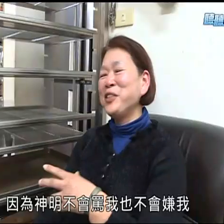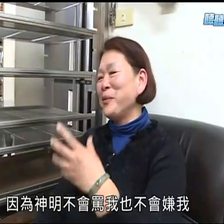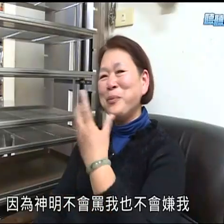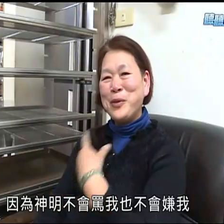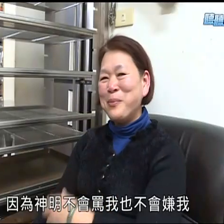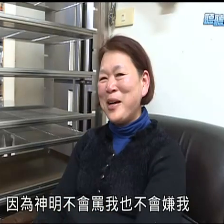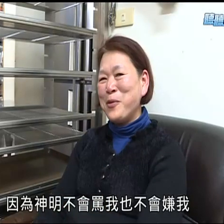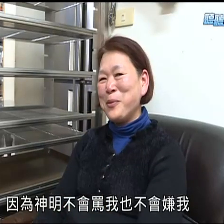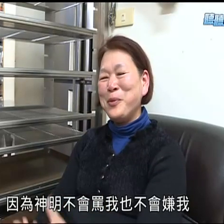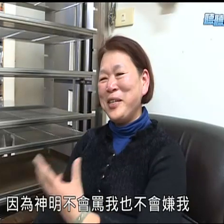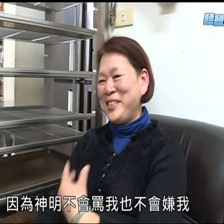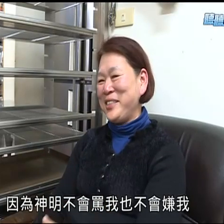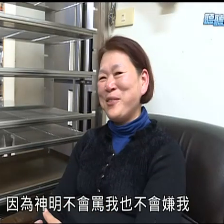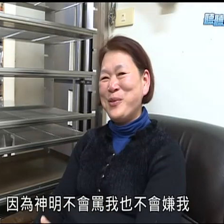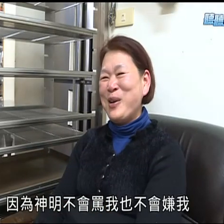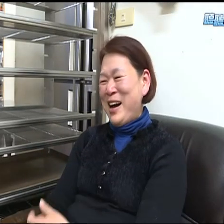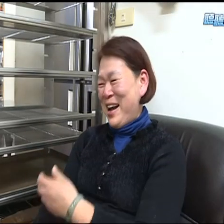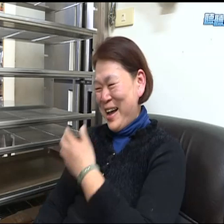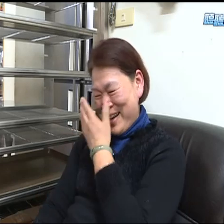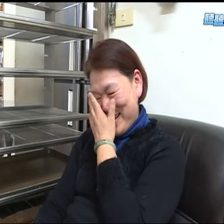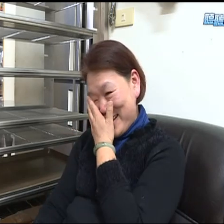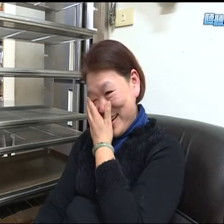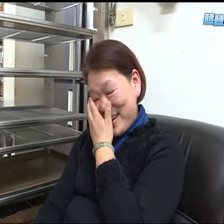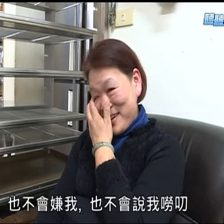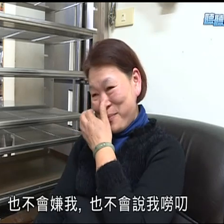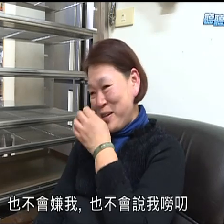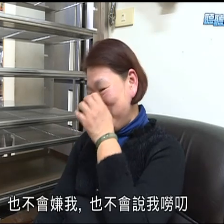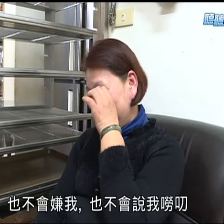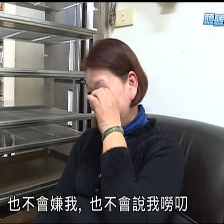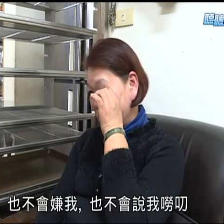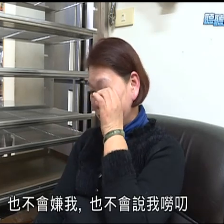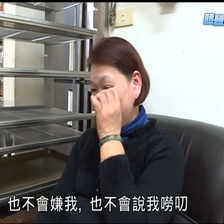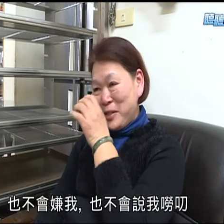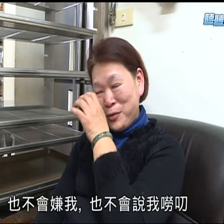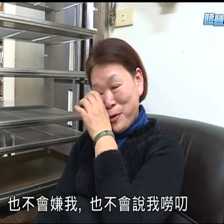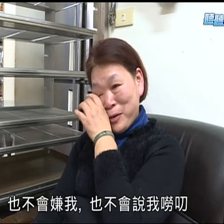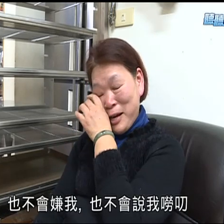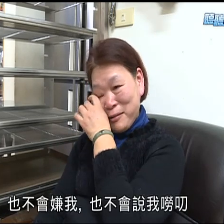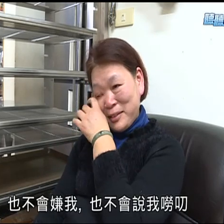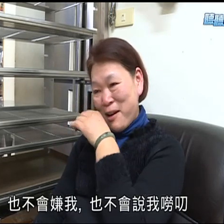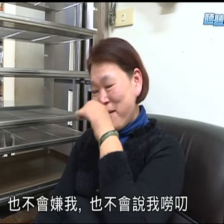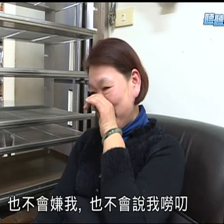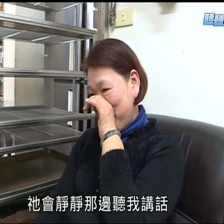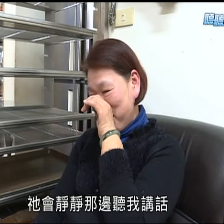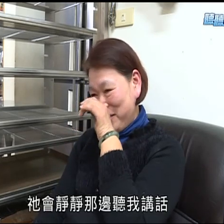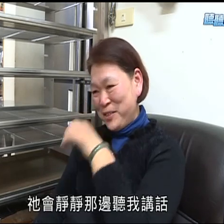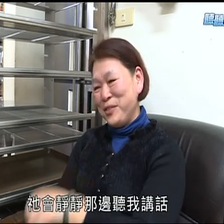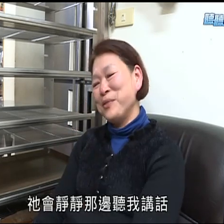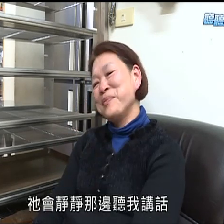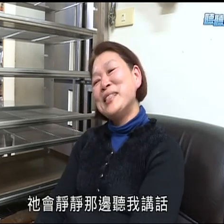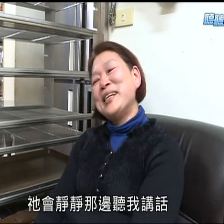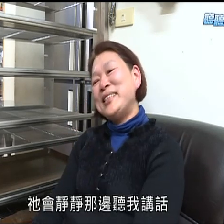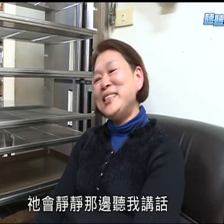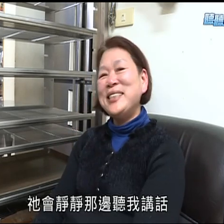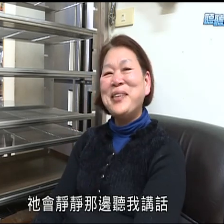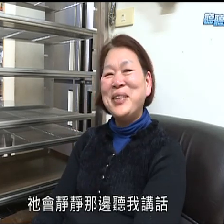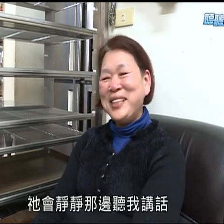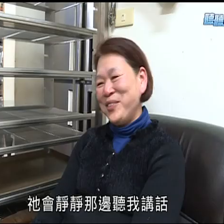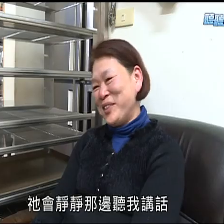神明不会骂我，也不会嫌我，也不会嫌我，也不会说我唠叨啊，他会就静静那边听我